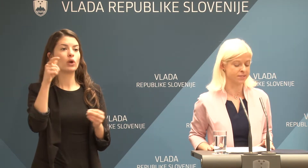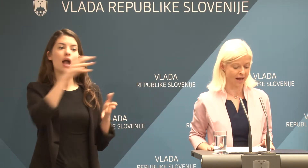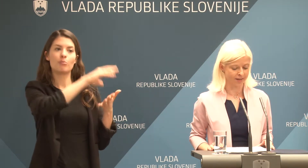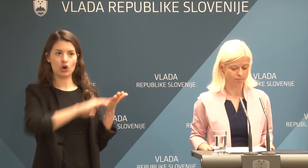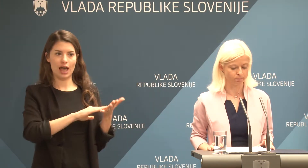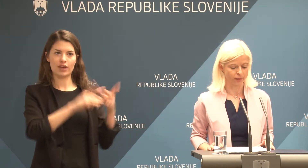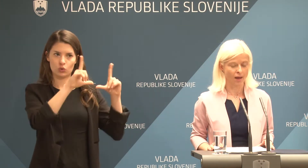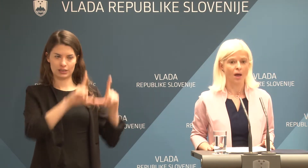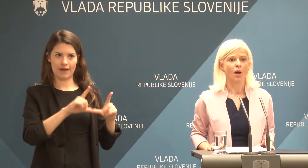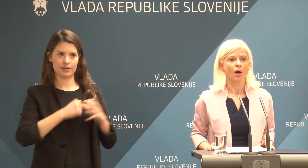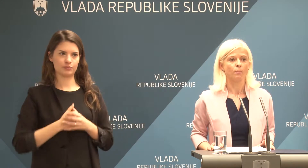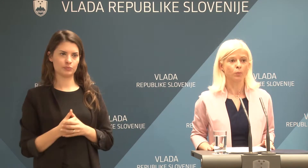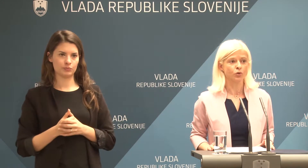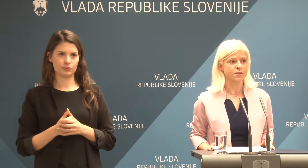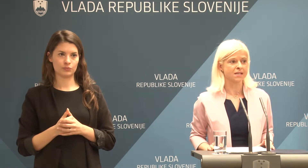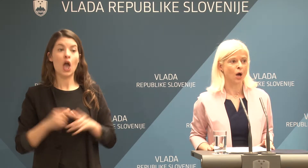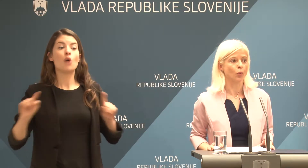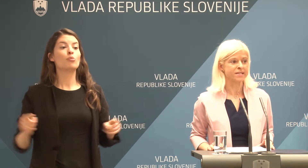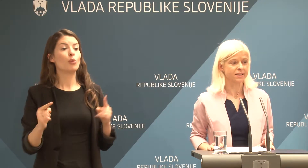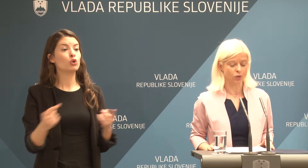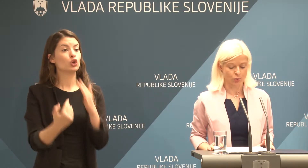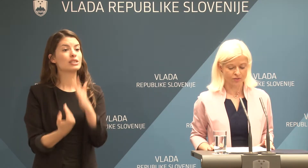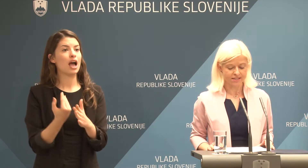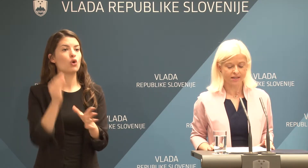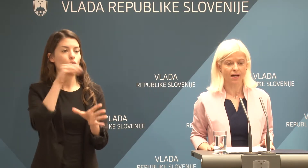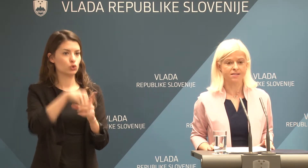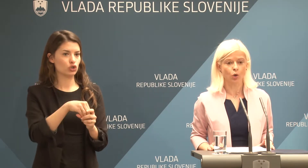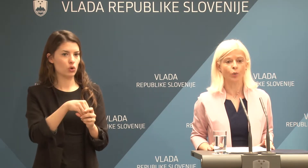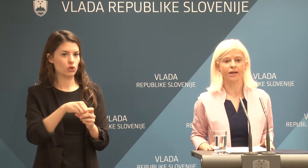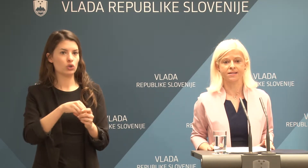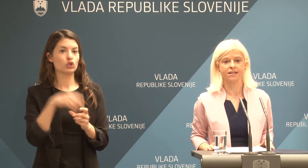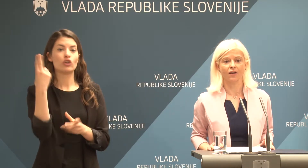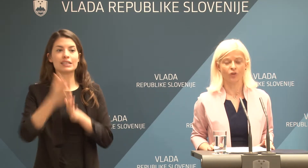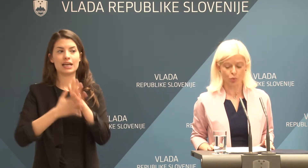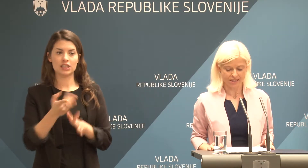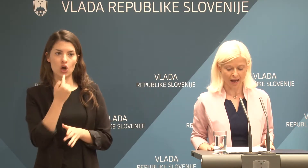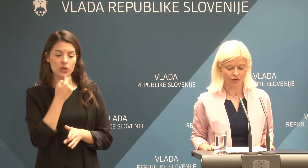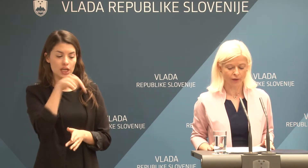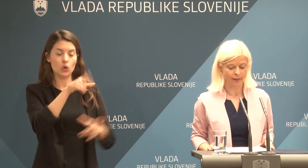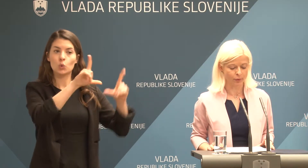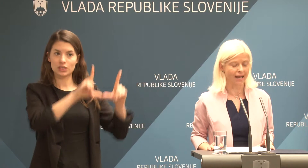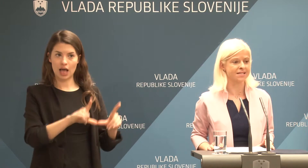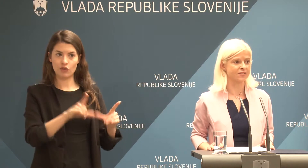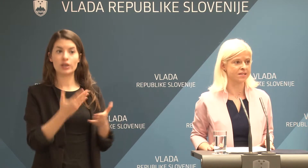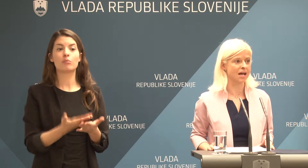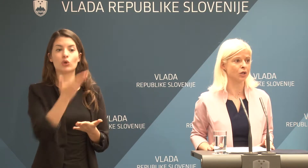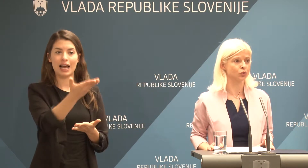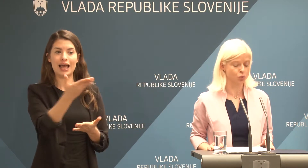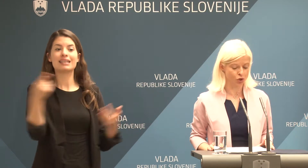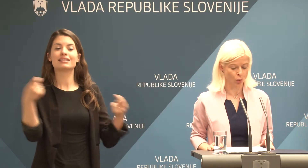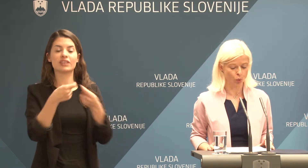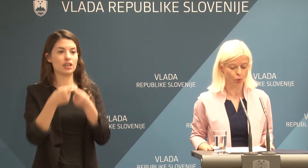poglavja Ustave. Pobudo za umestitev slovenskega znakovnega jezika v Ustavo je podala